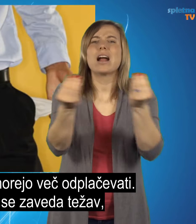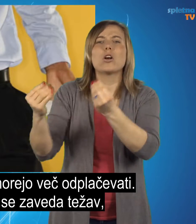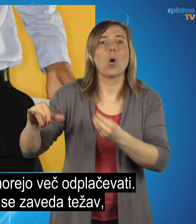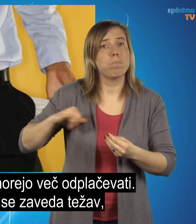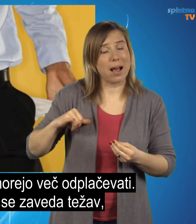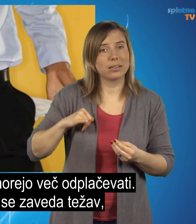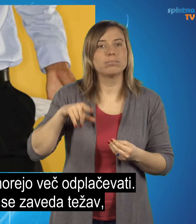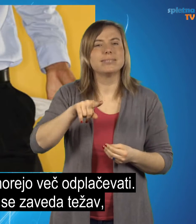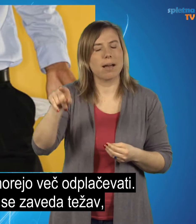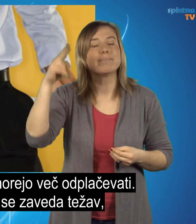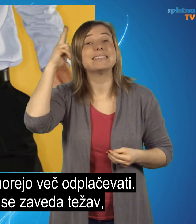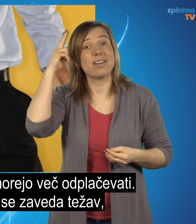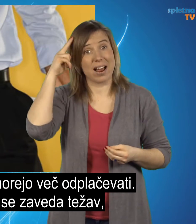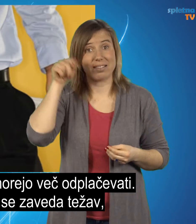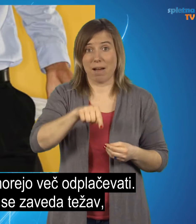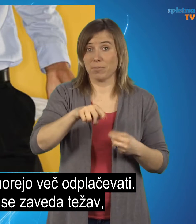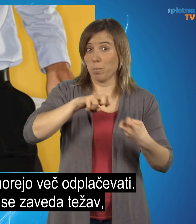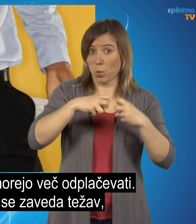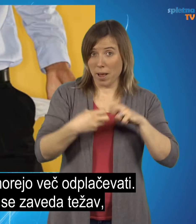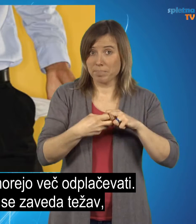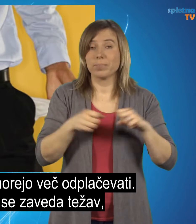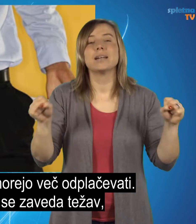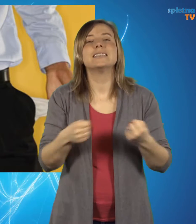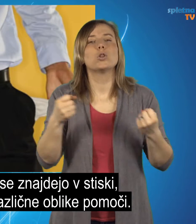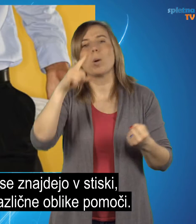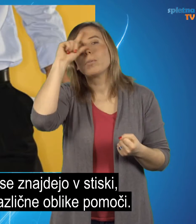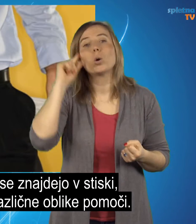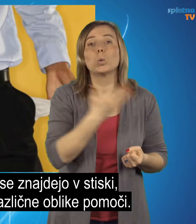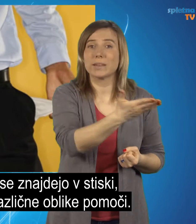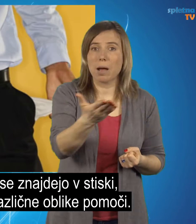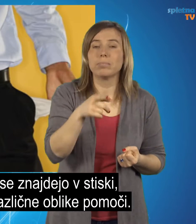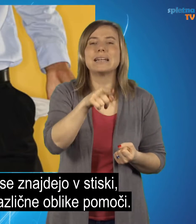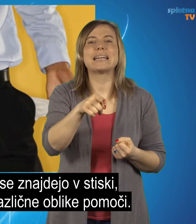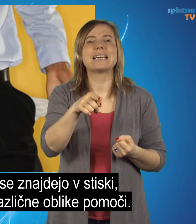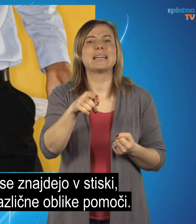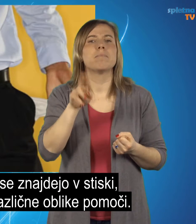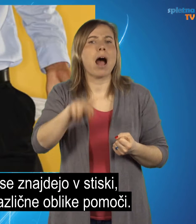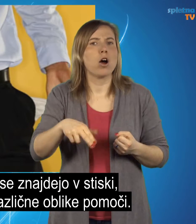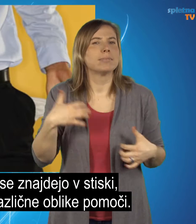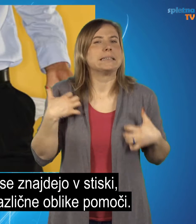Večina bank se zaveda težav, zato ljudem, ki se znajdejo v stiski, banke ponujajo različne oblike